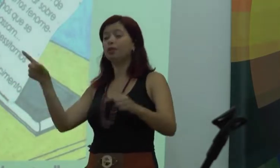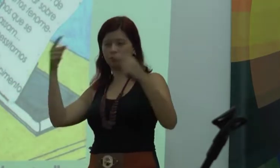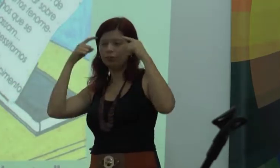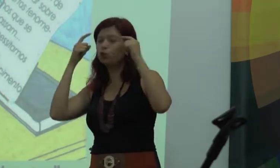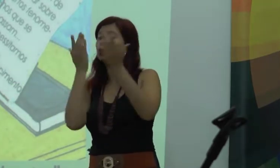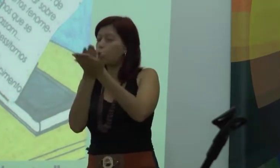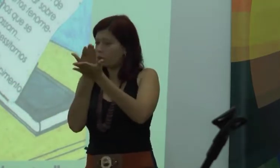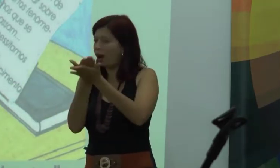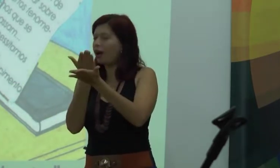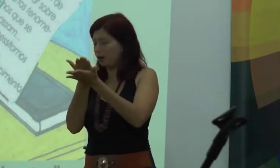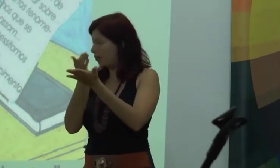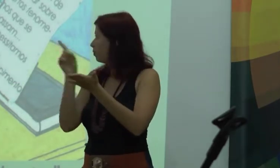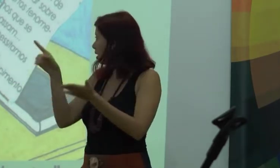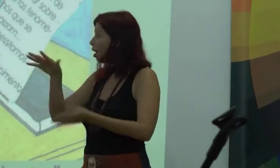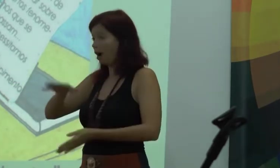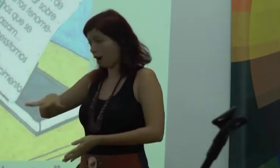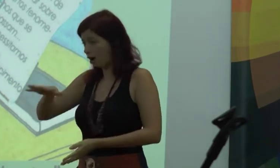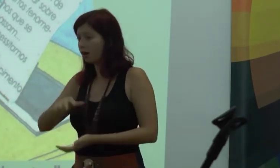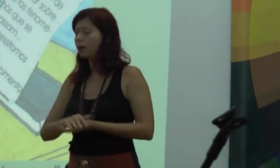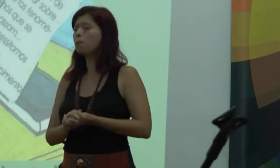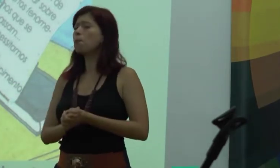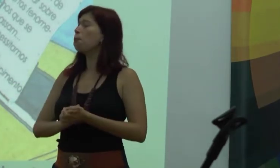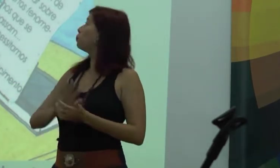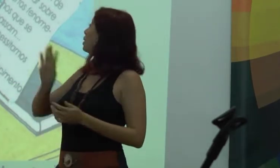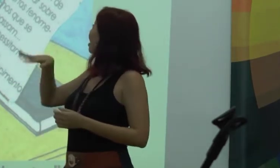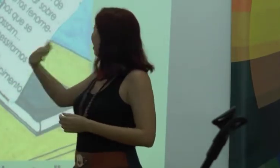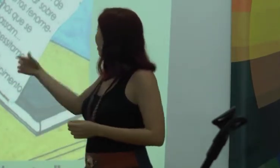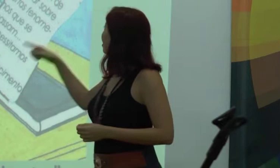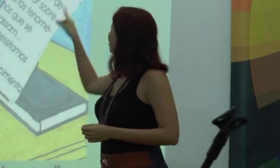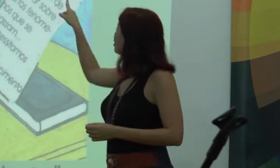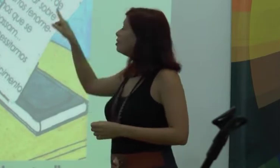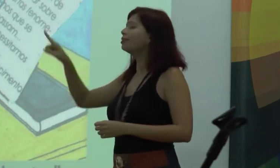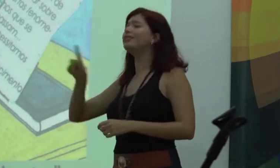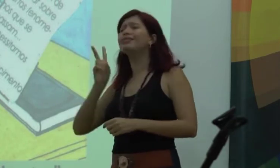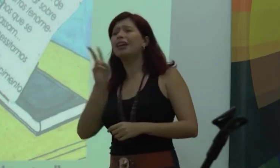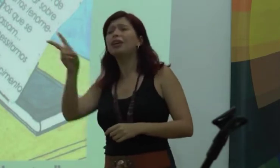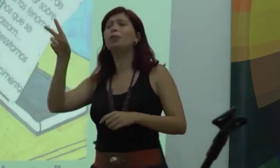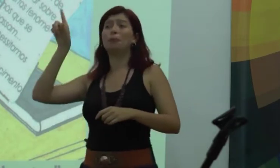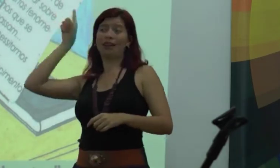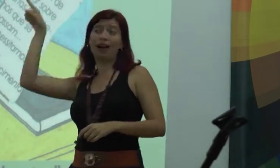acontecer, né? Ele começou a estudar essa área